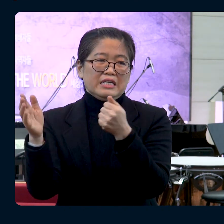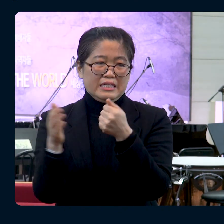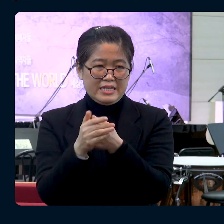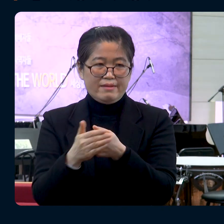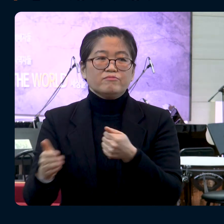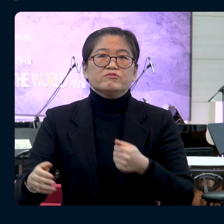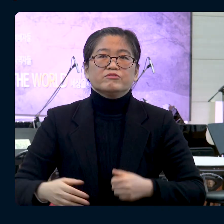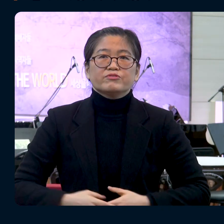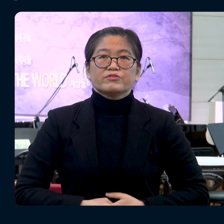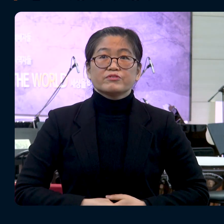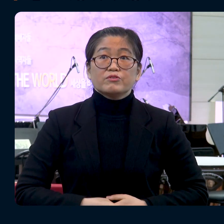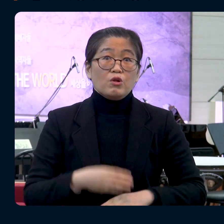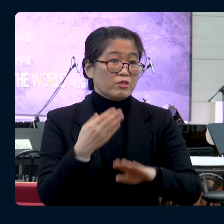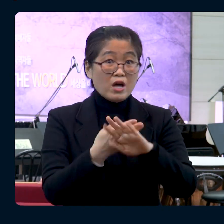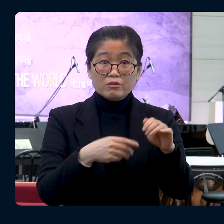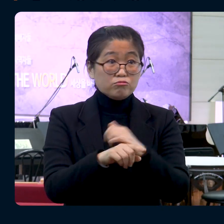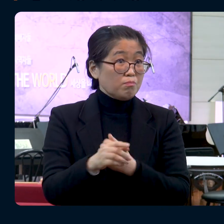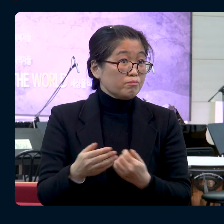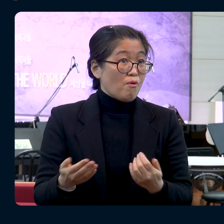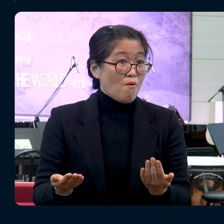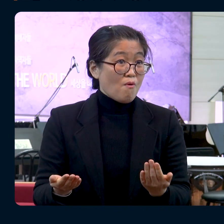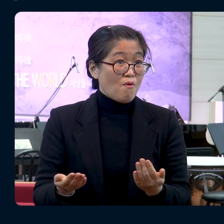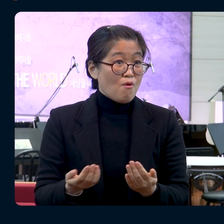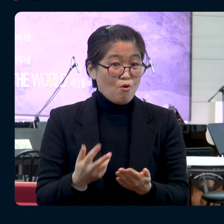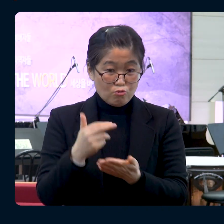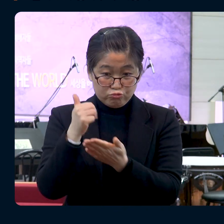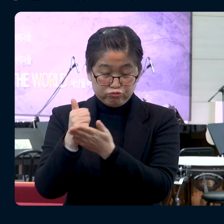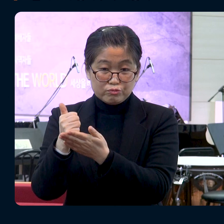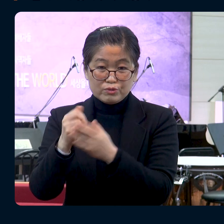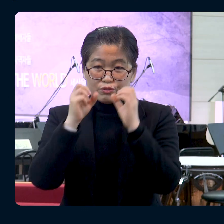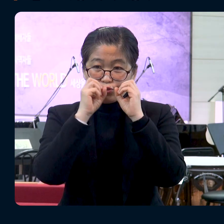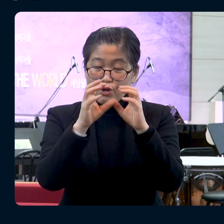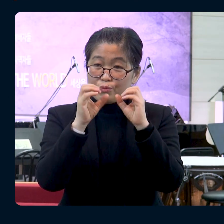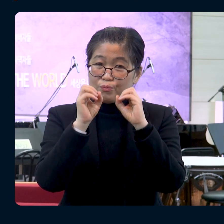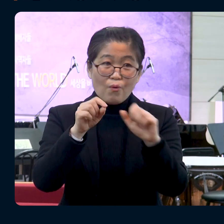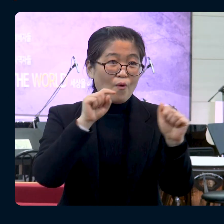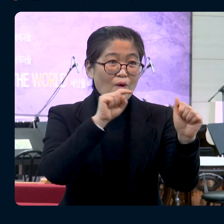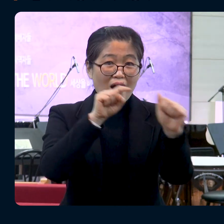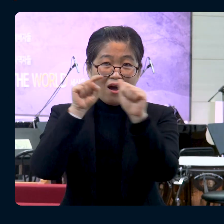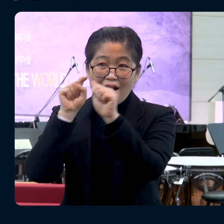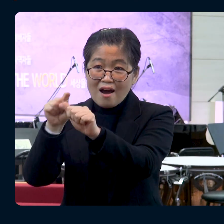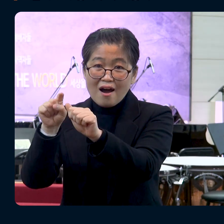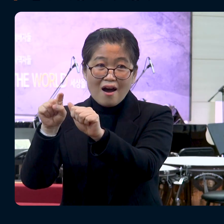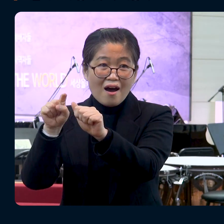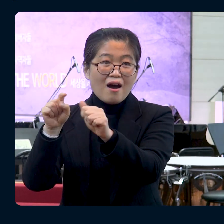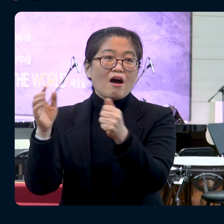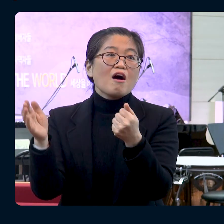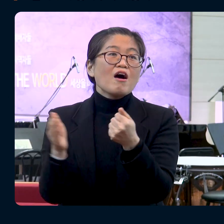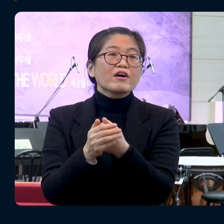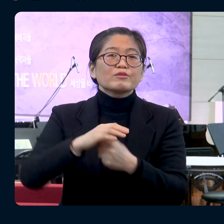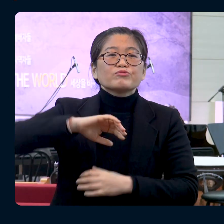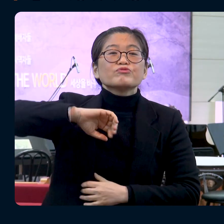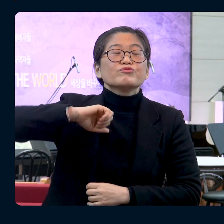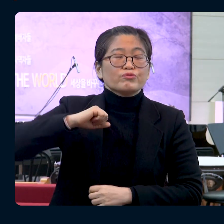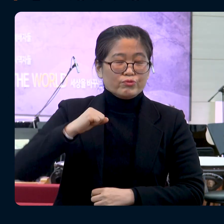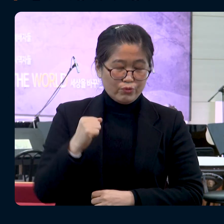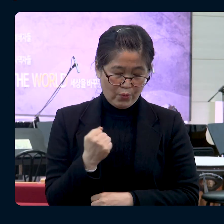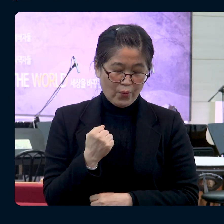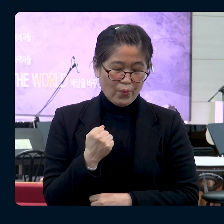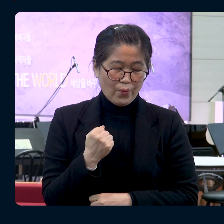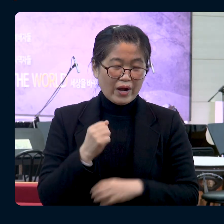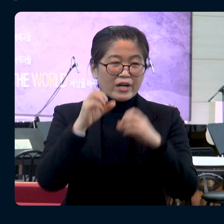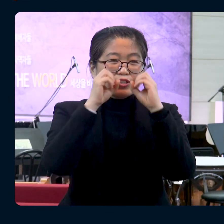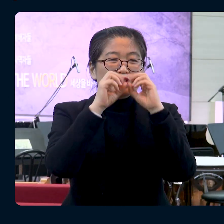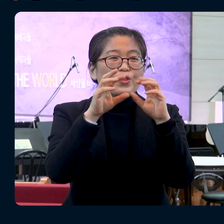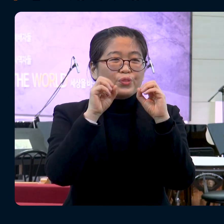말씀하셨으니까. 다른 이유가 없어요. 주님이 선교하라고 말씀하셨으니까 주의 말씀에 순종하기 위해서 선교를